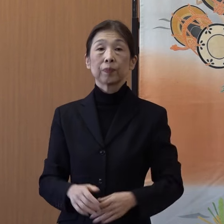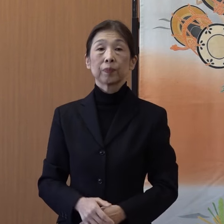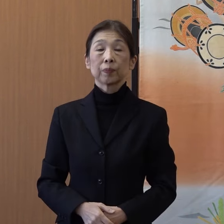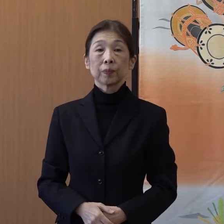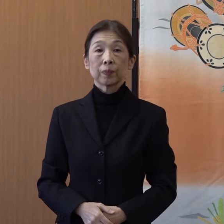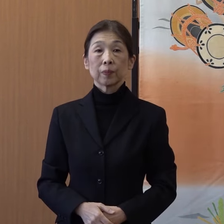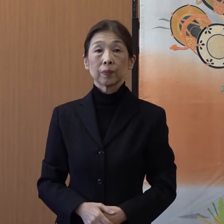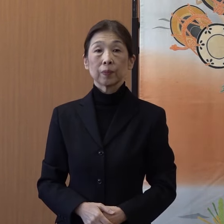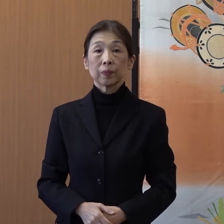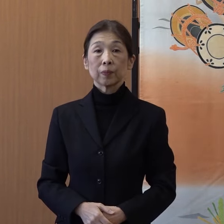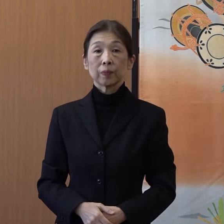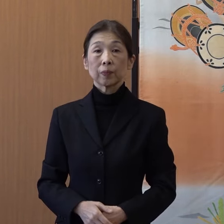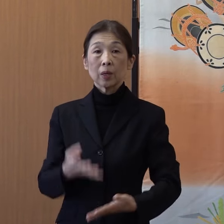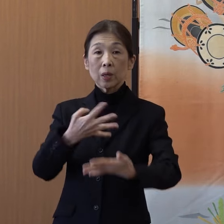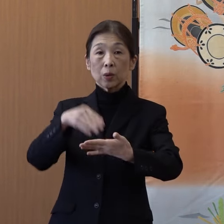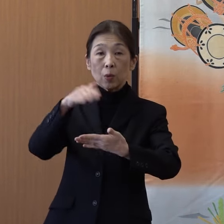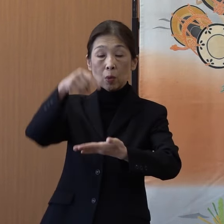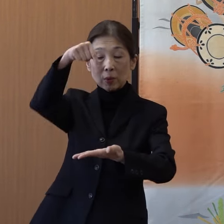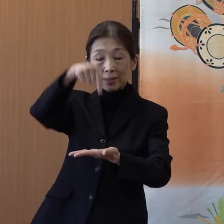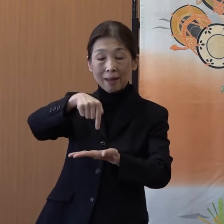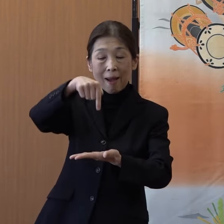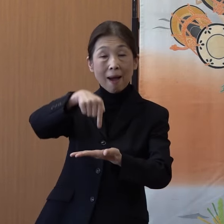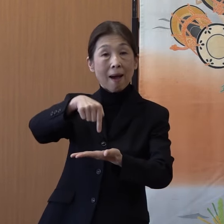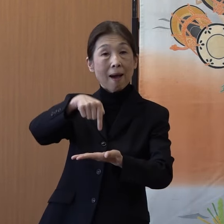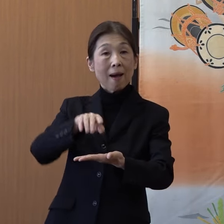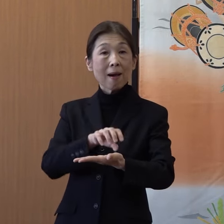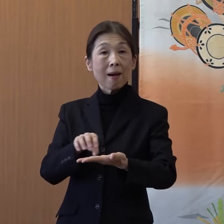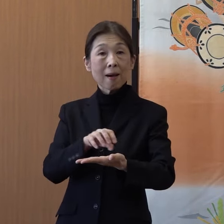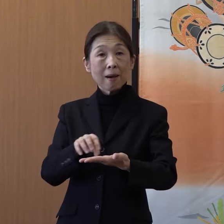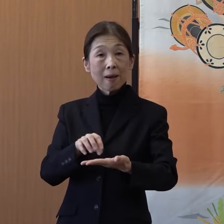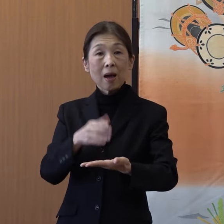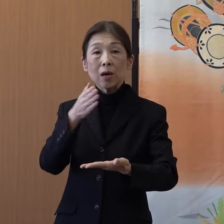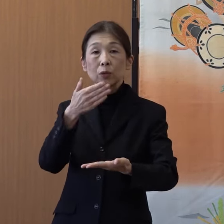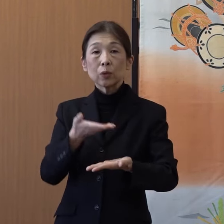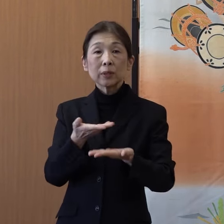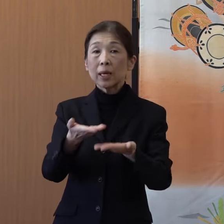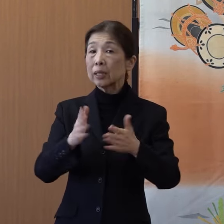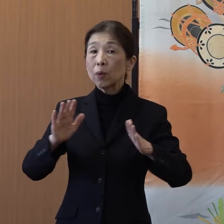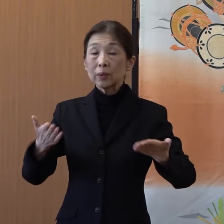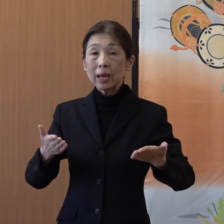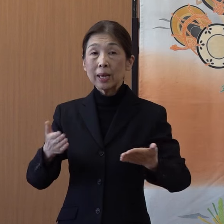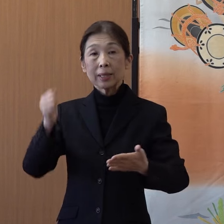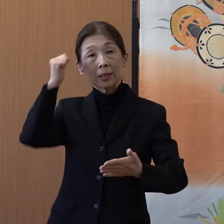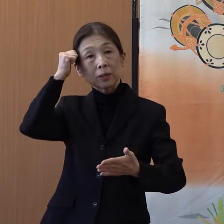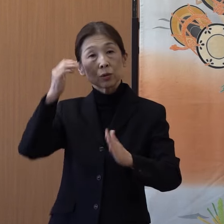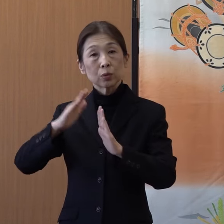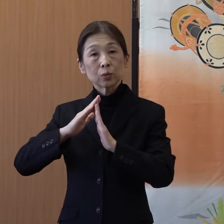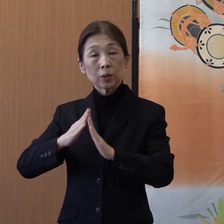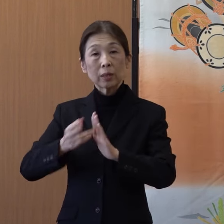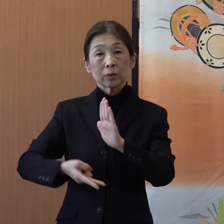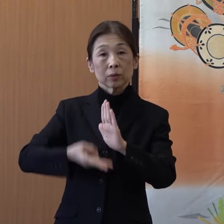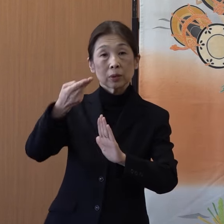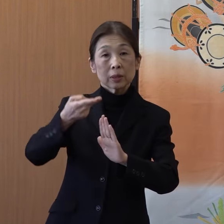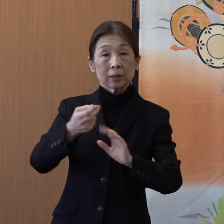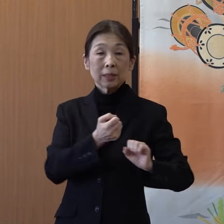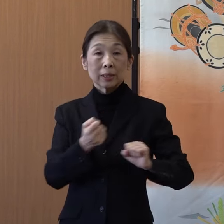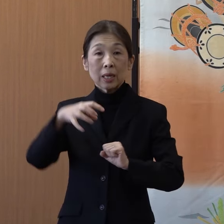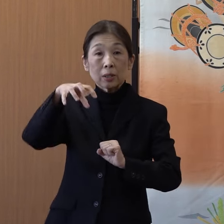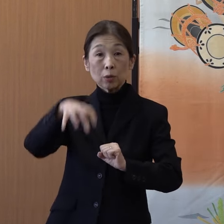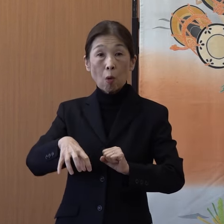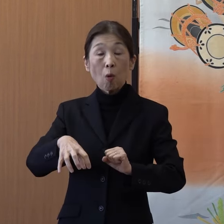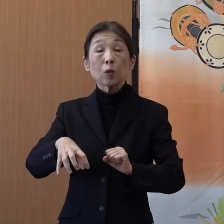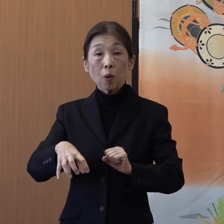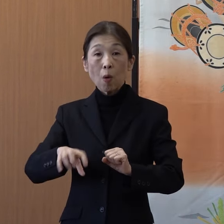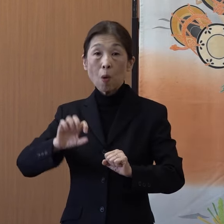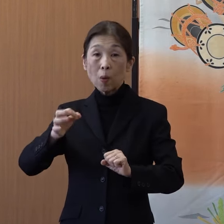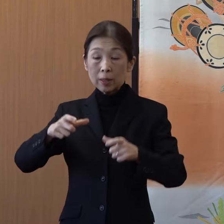なお表の一番下食事が提供されない宿泊施設に避難している避難者へのプリペイドカード